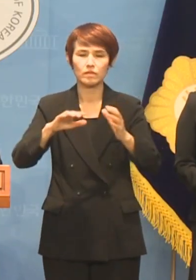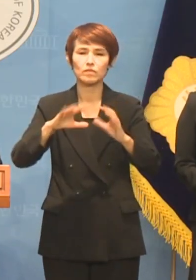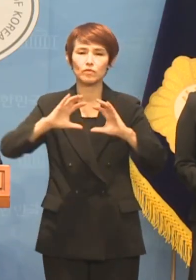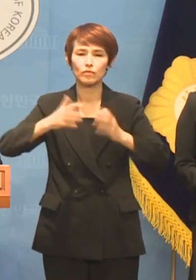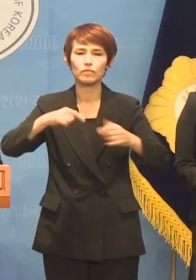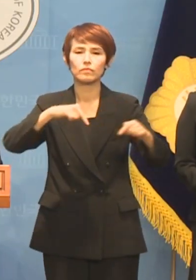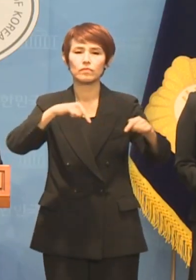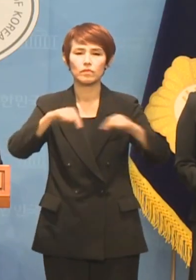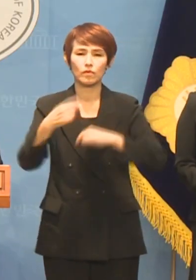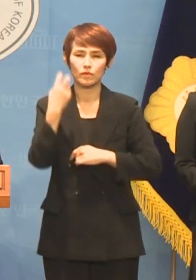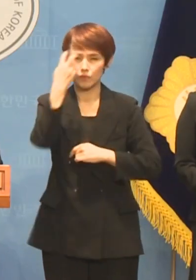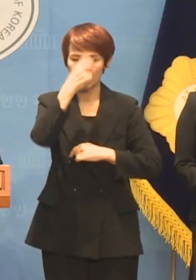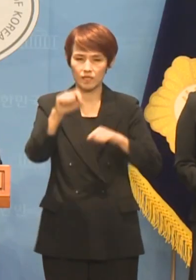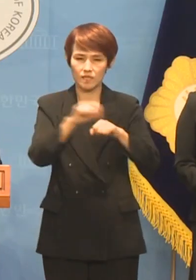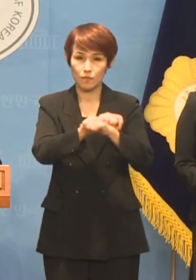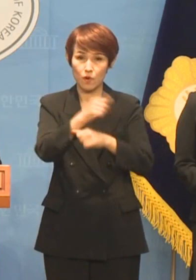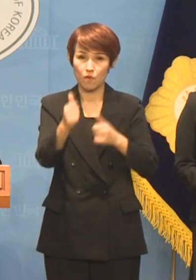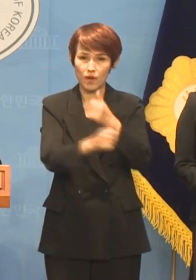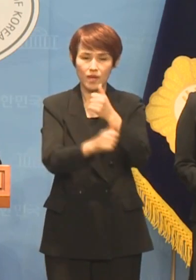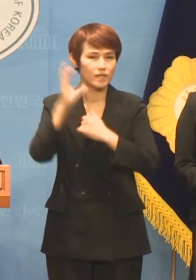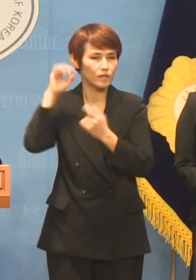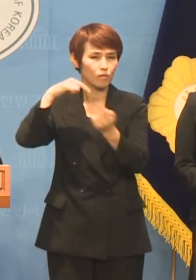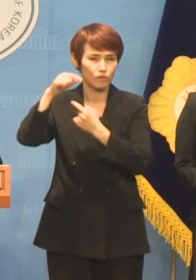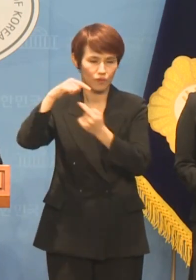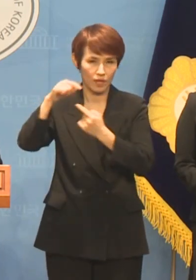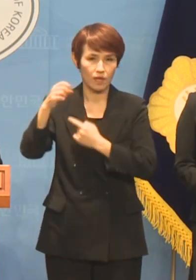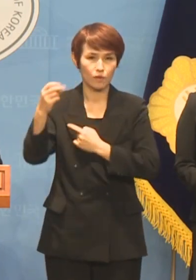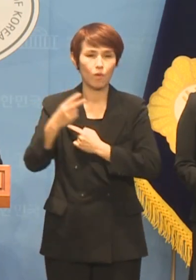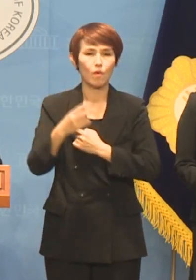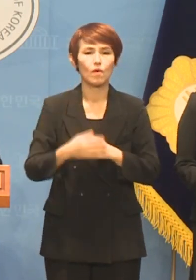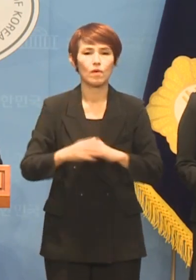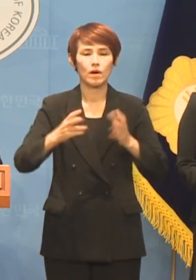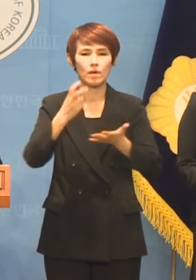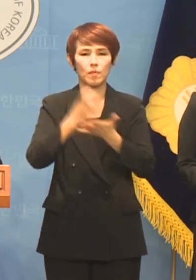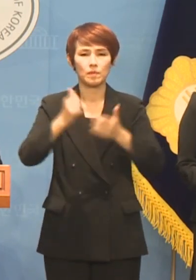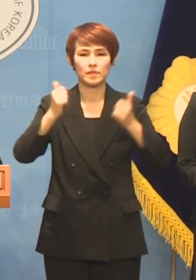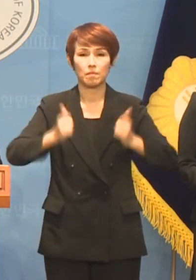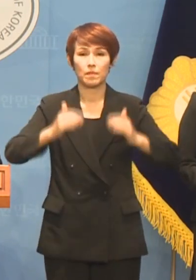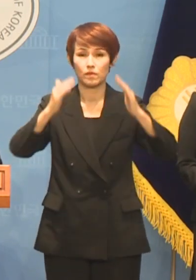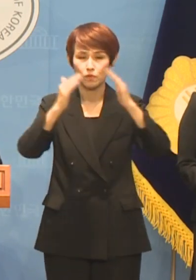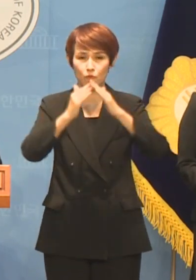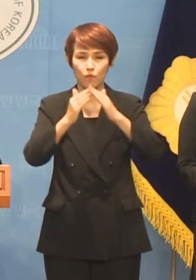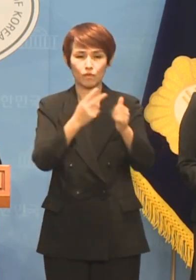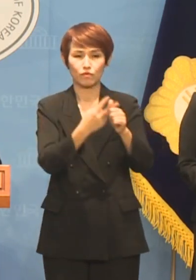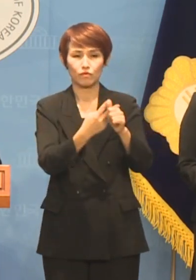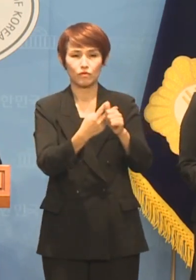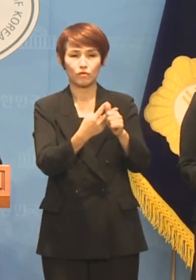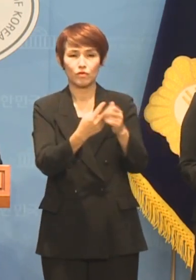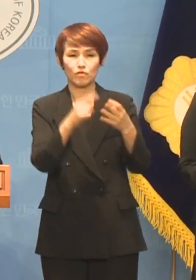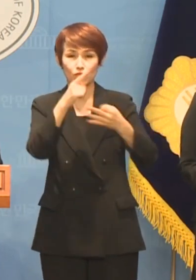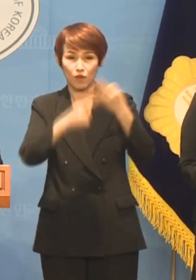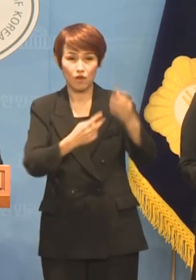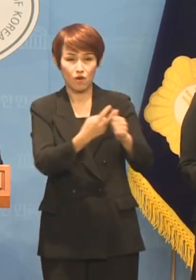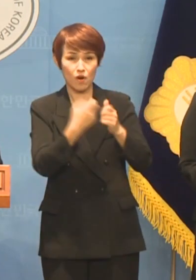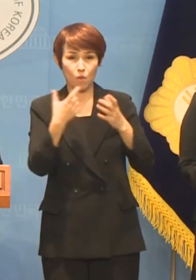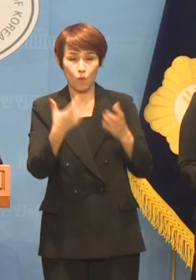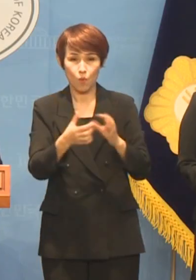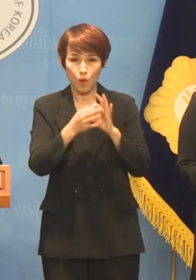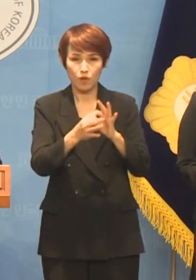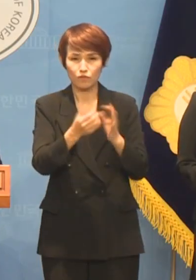특별위원회 청문회와 헌법재판소의 윤석열 탄핵 심판 관련 핵심